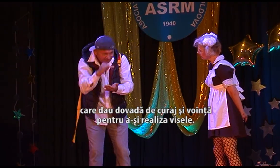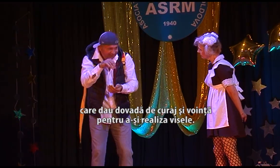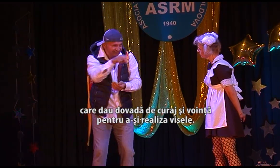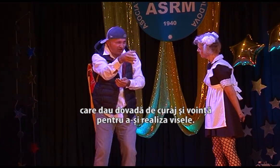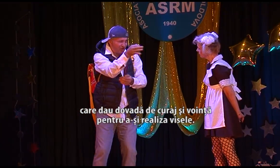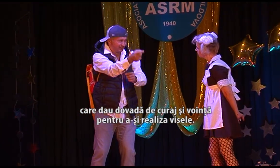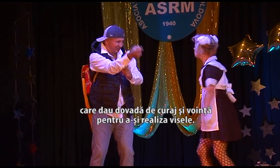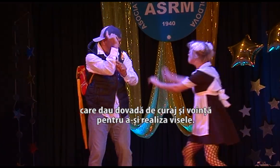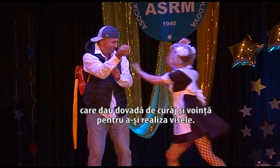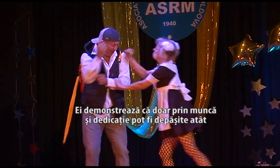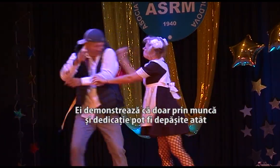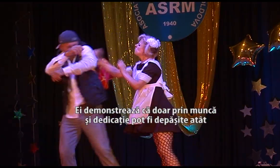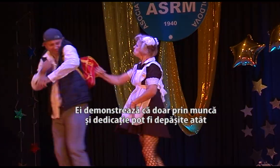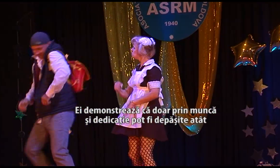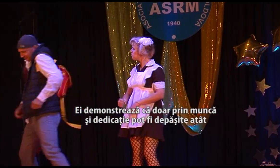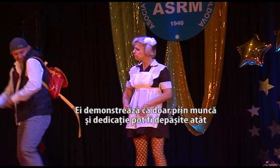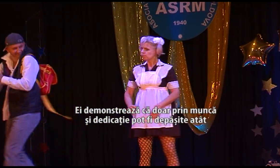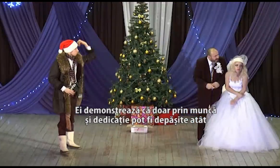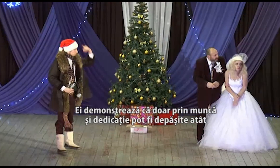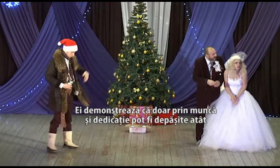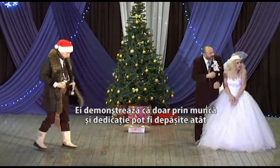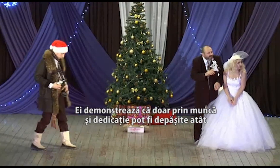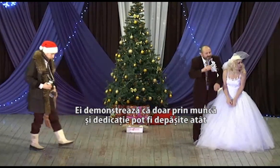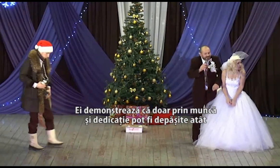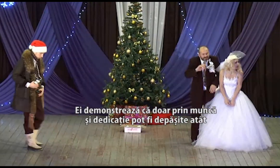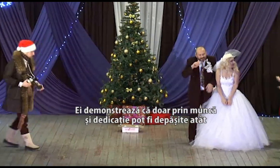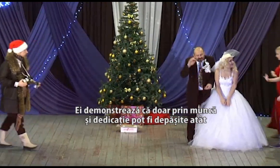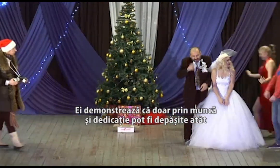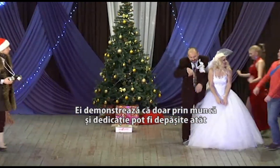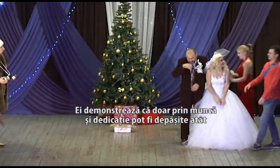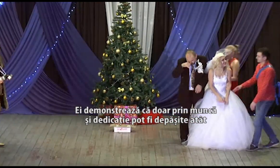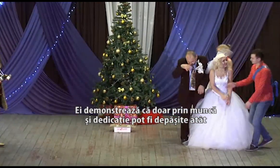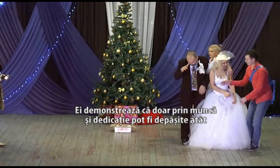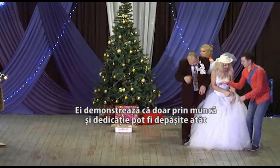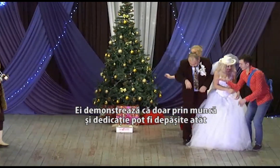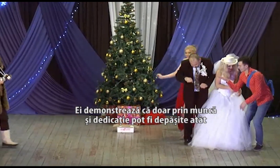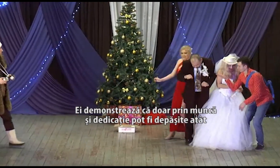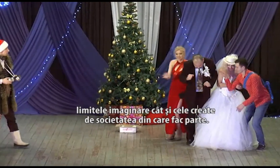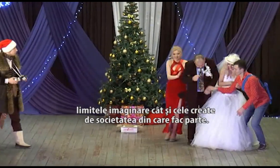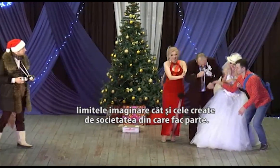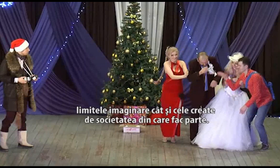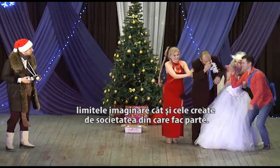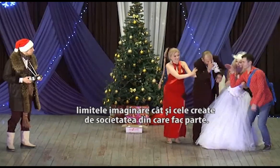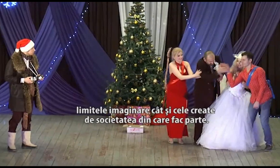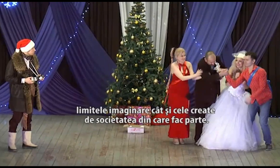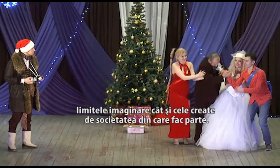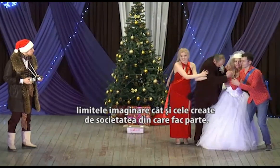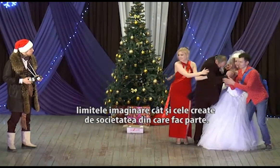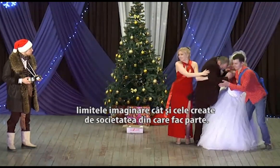a-și realiza visele. Ei demonstrează că doar prin muncă și dedicație pot fi depășite atât limitele imaginare, cât și cele